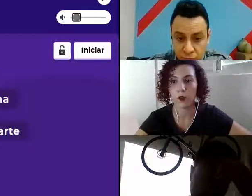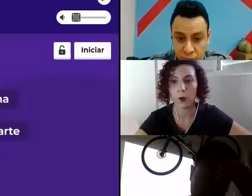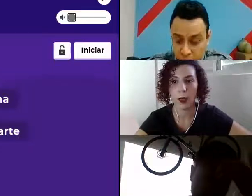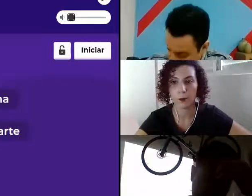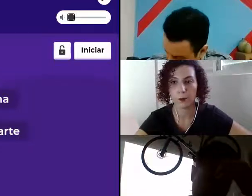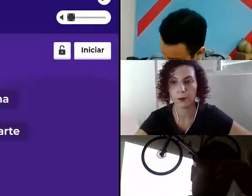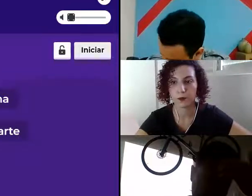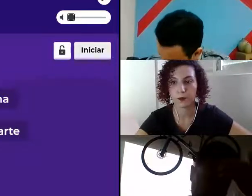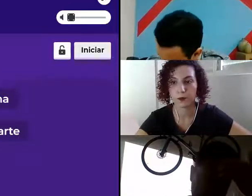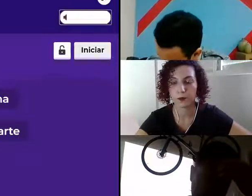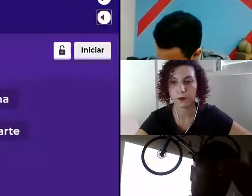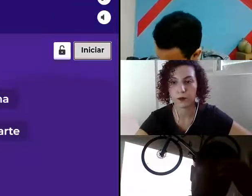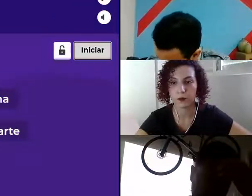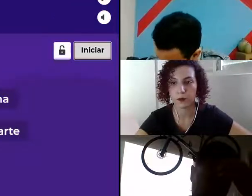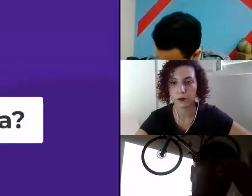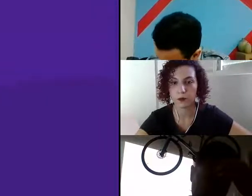Então, vamos lá.